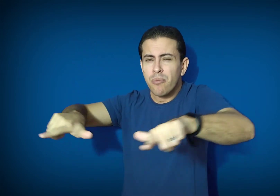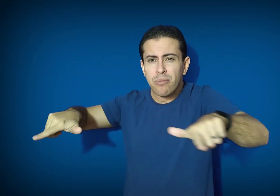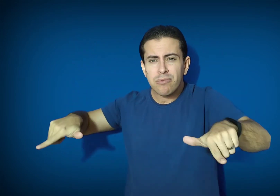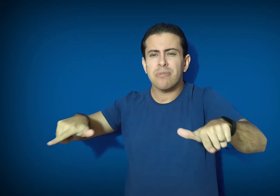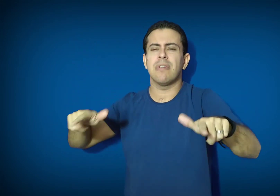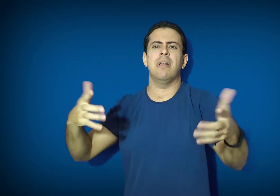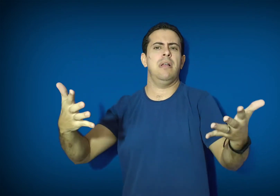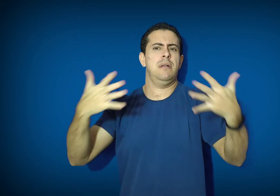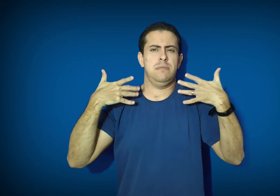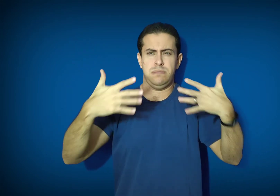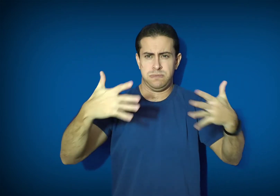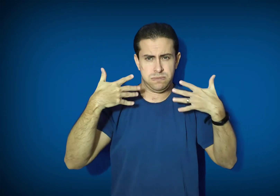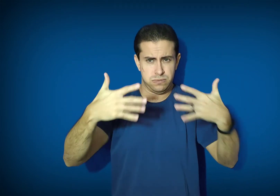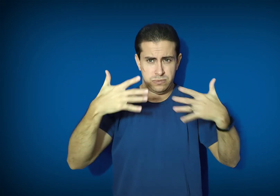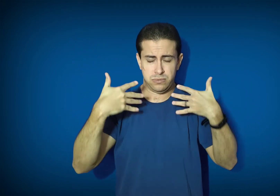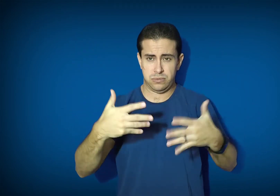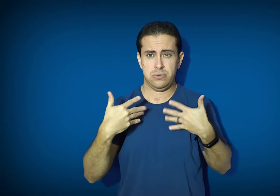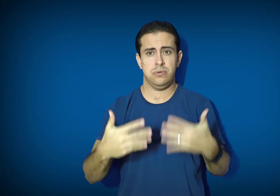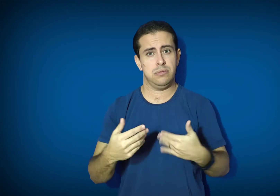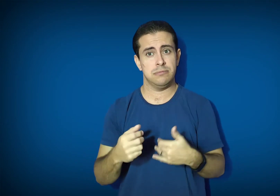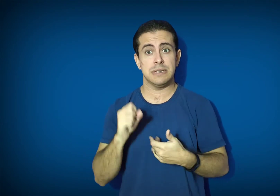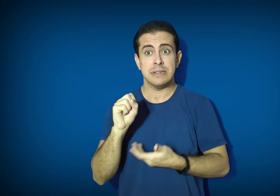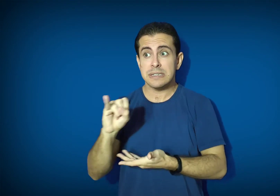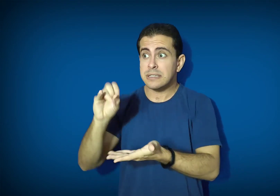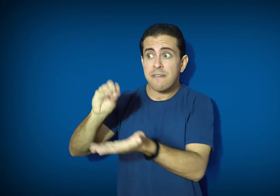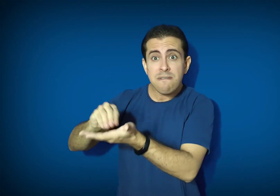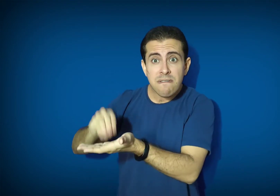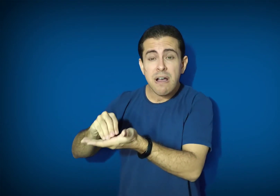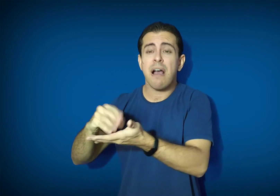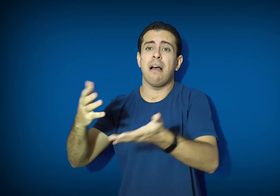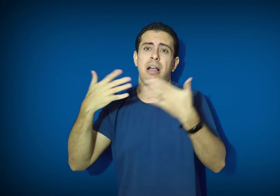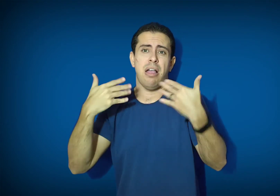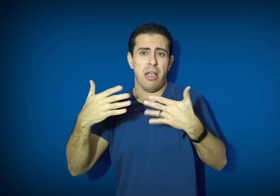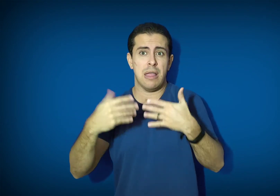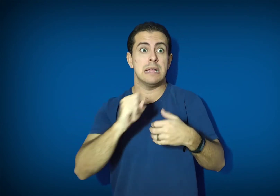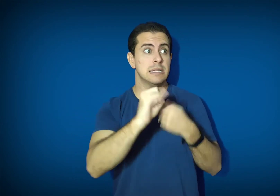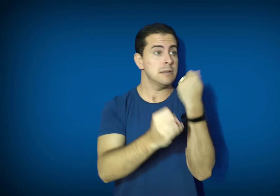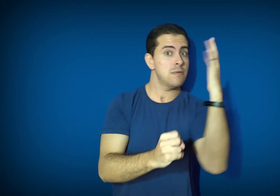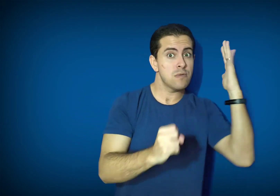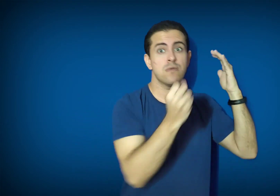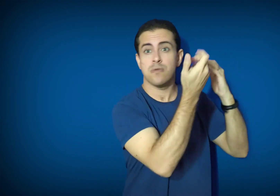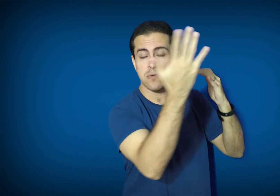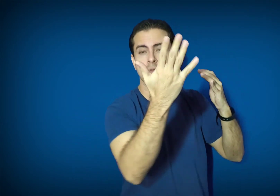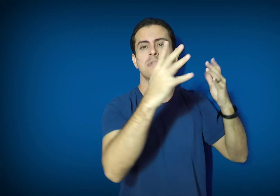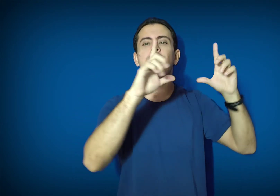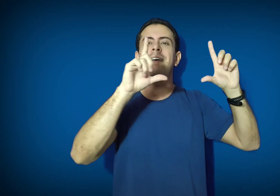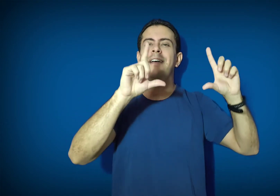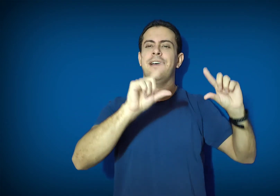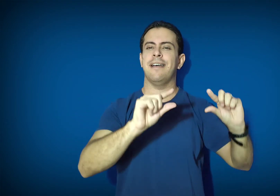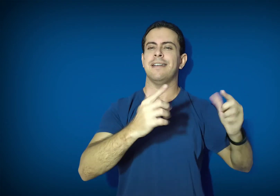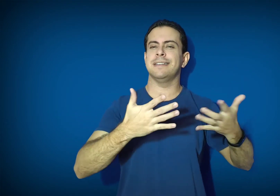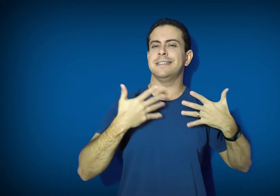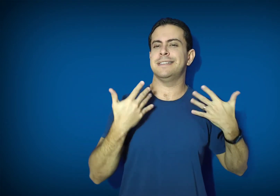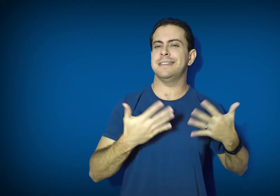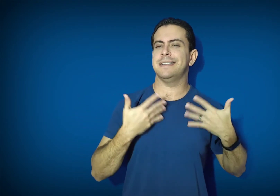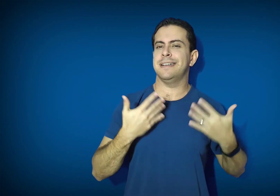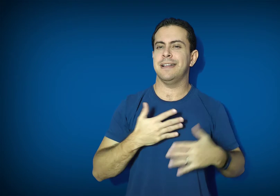pouca vegetação ou nenhuma, a temperatura vai ser mais quente. Então, quando falta vegetação,